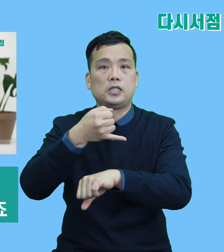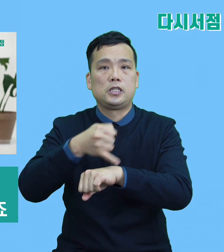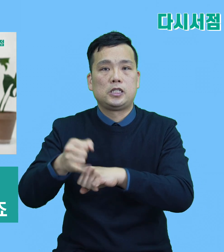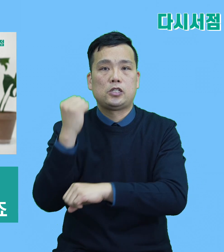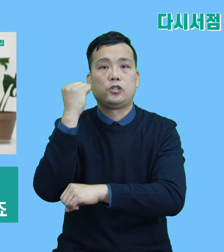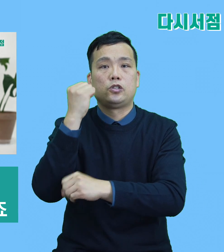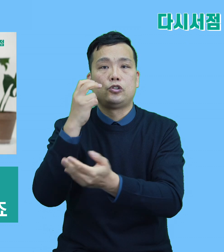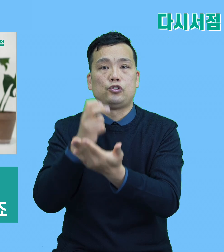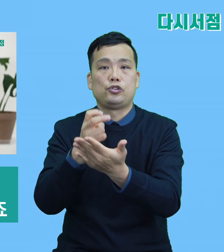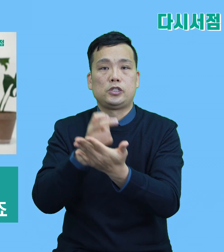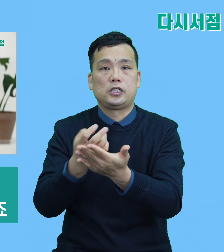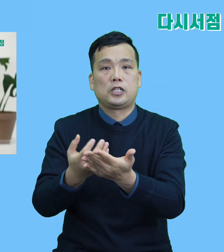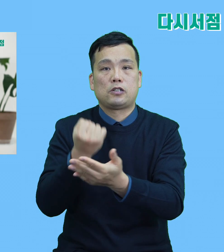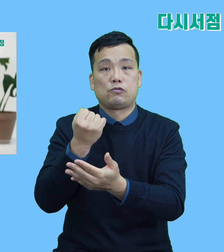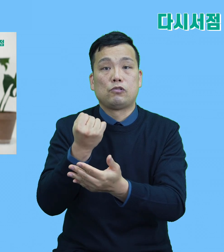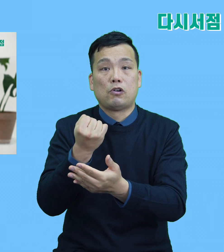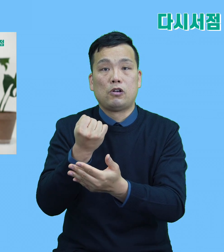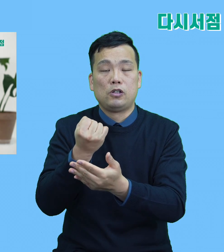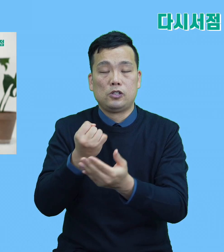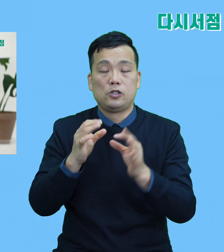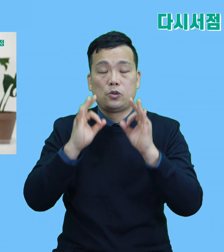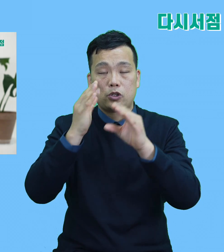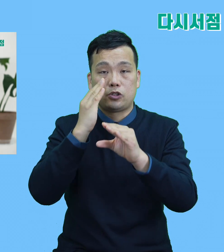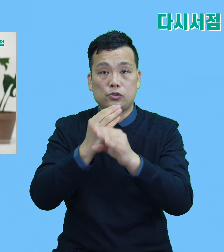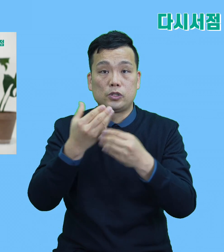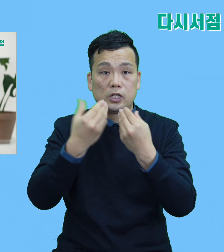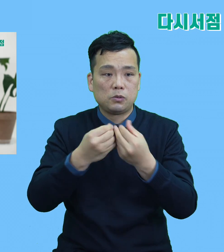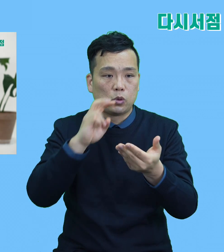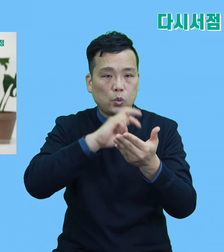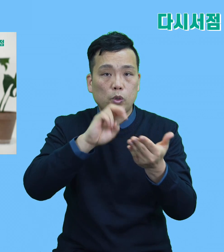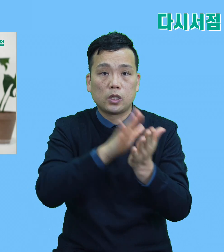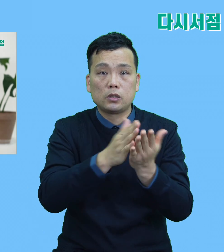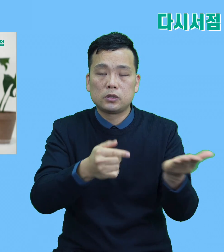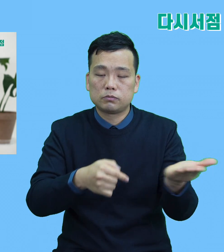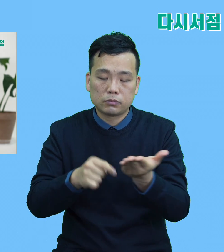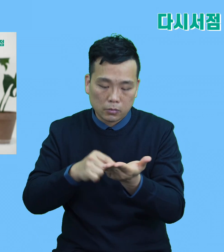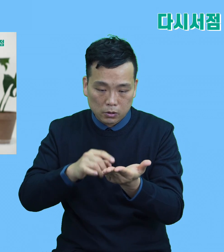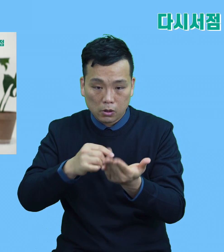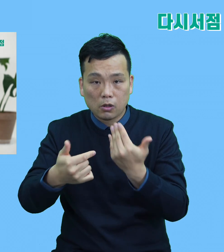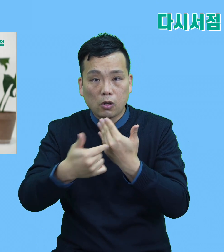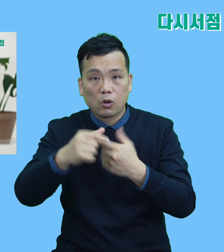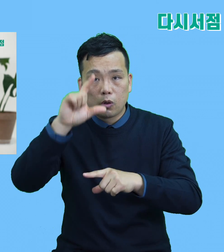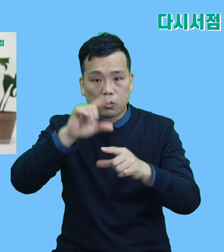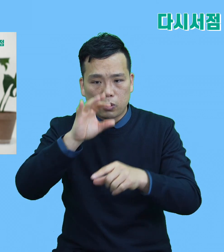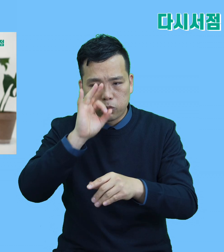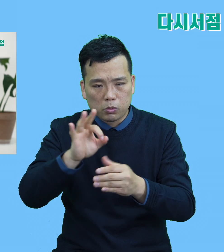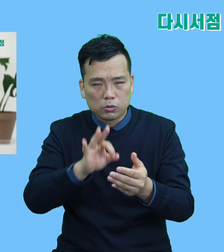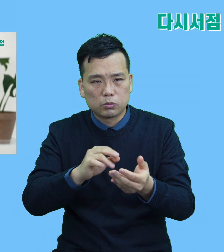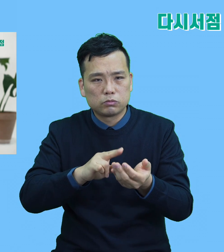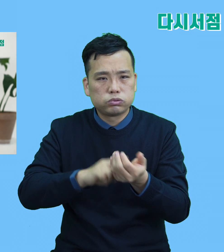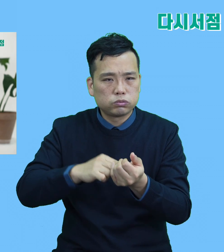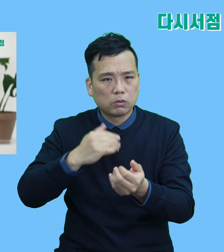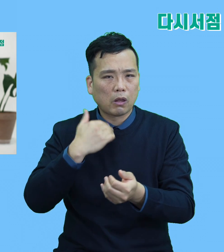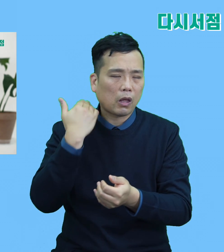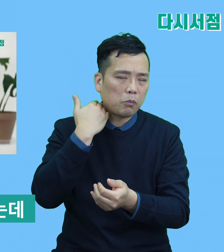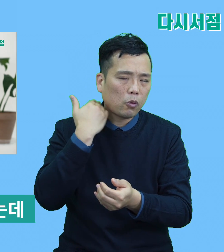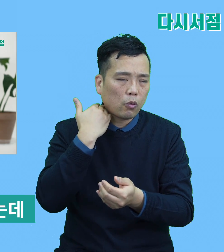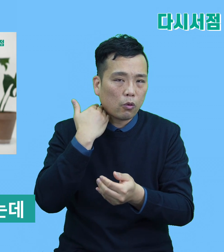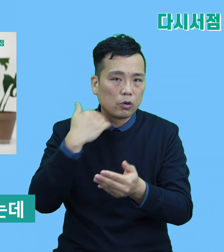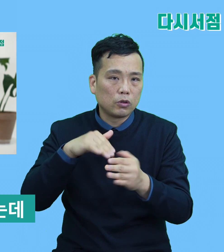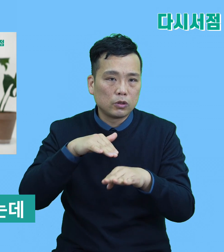그거는 가져가려고 노력하는 거죠. 예를 들면 이게 음악책인데 너무 디자인적으로 가리거나